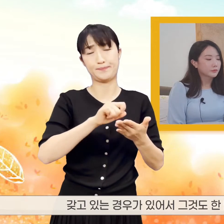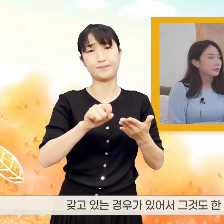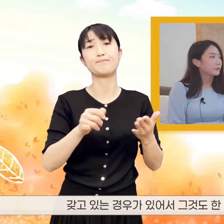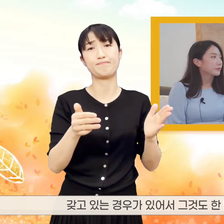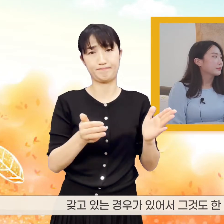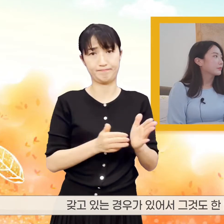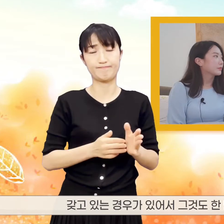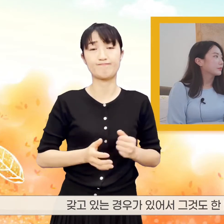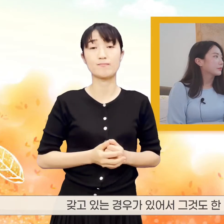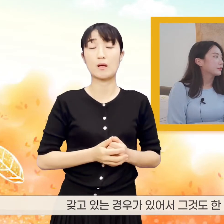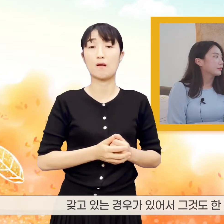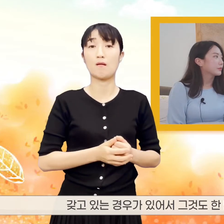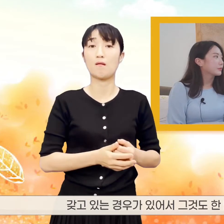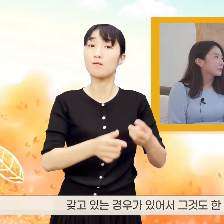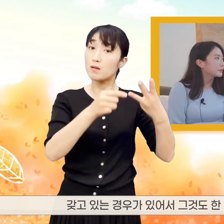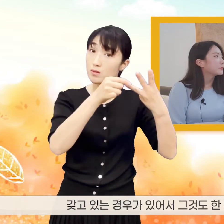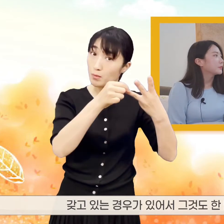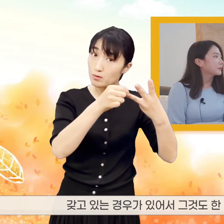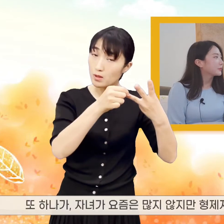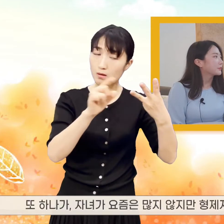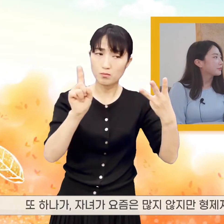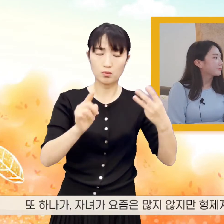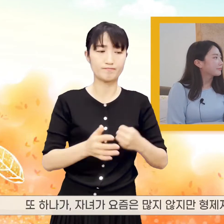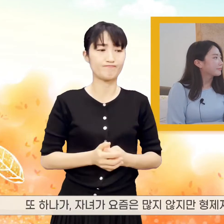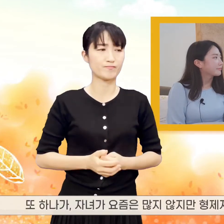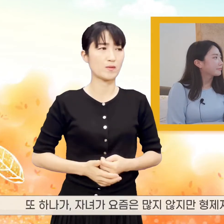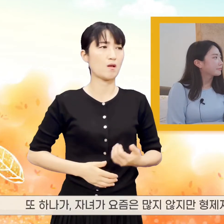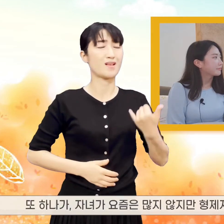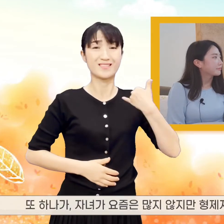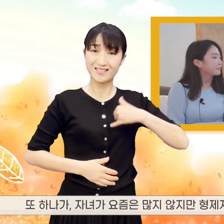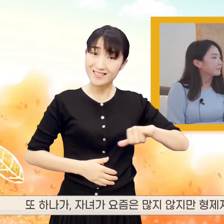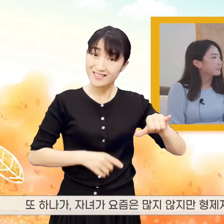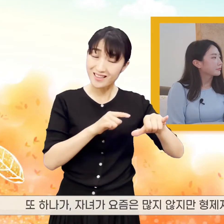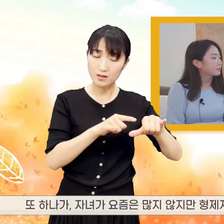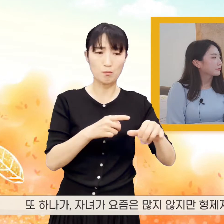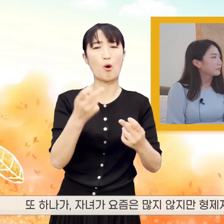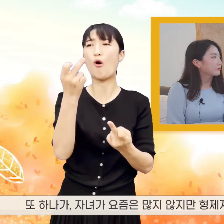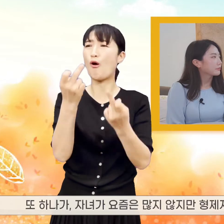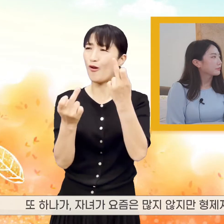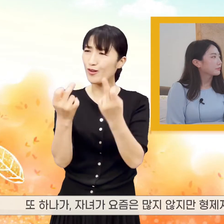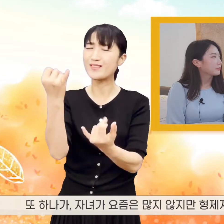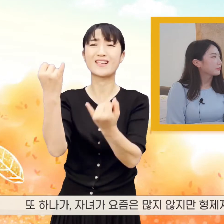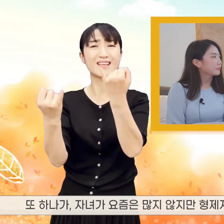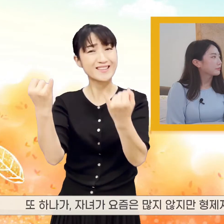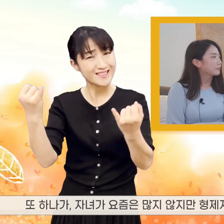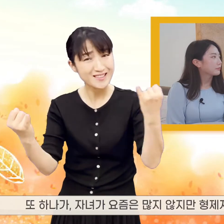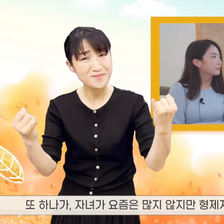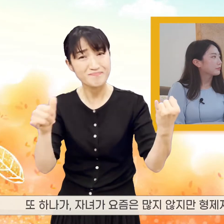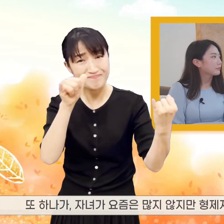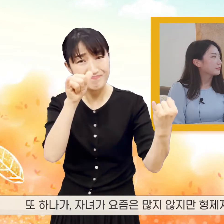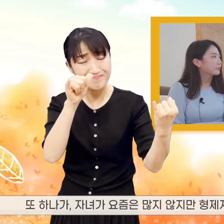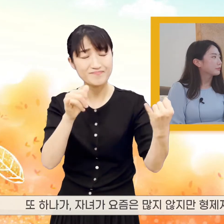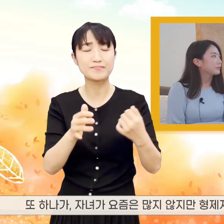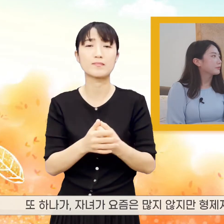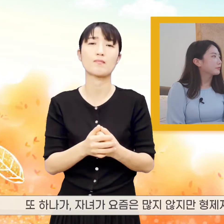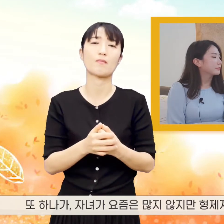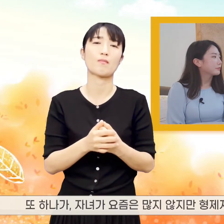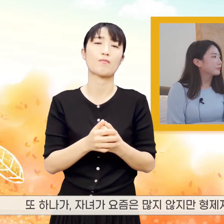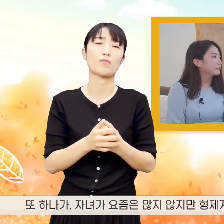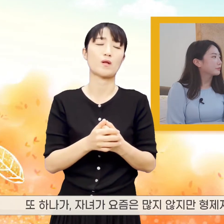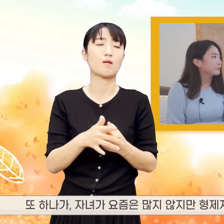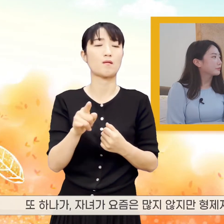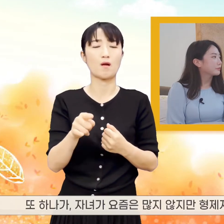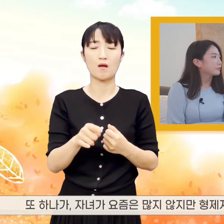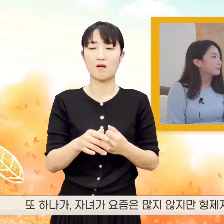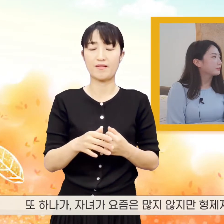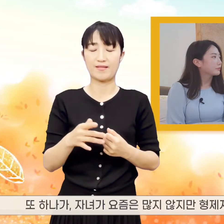경우가 있어서 그걸 또 한번 다뤄봤고요. 또 하나는 자녀가 요즘 뭐 많지는 않지만 그래도 형제